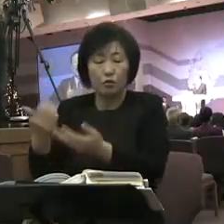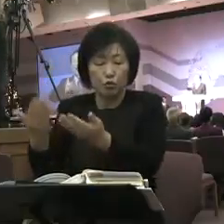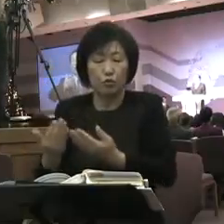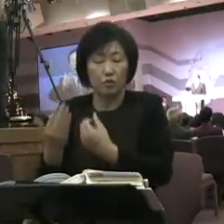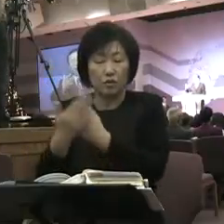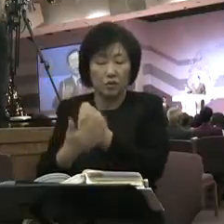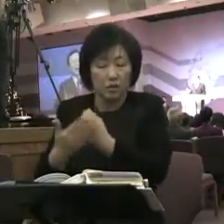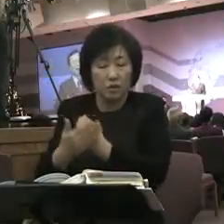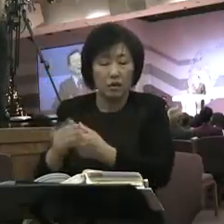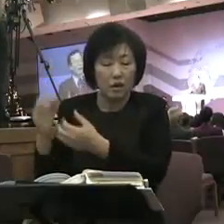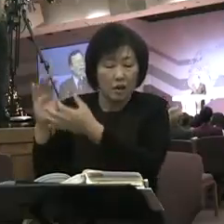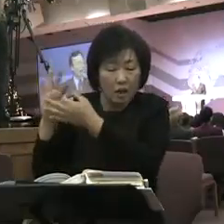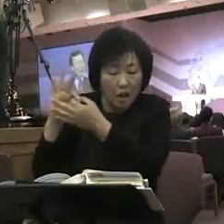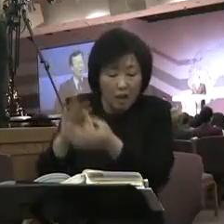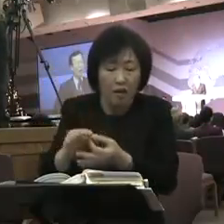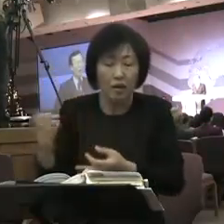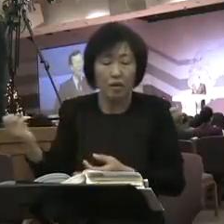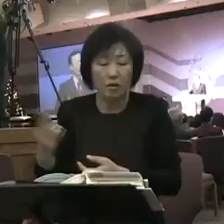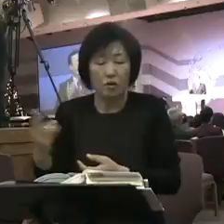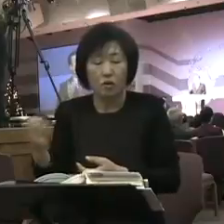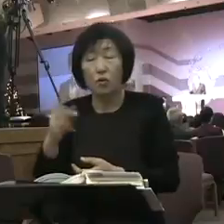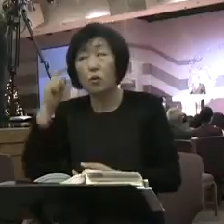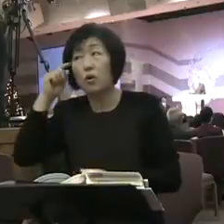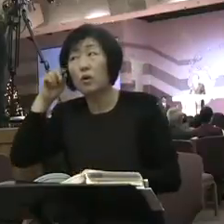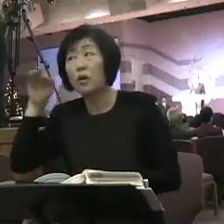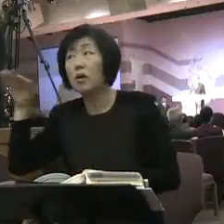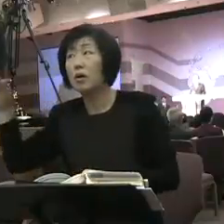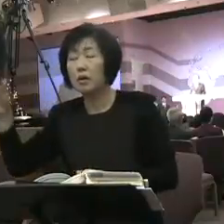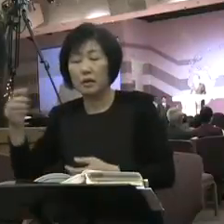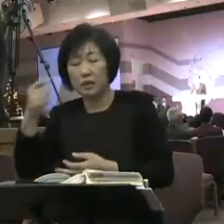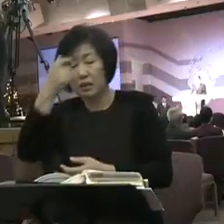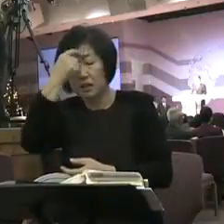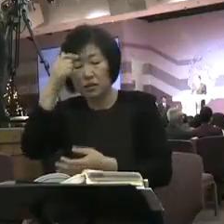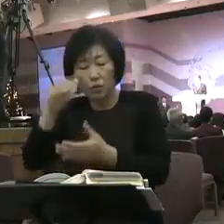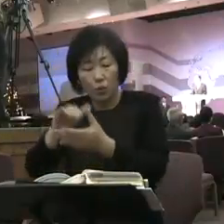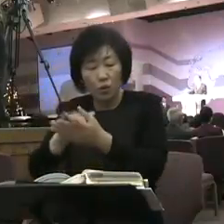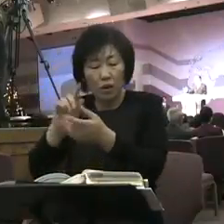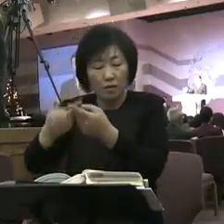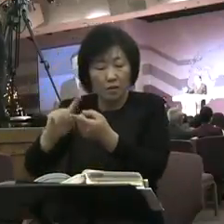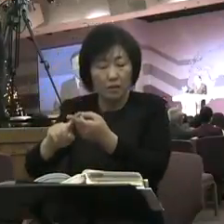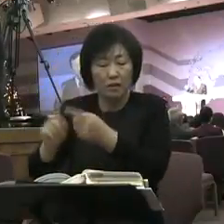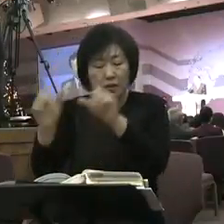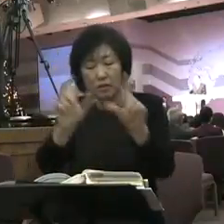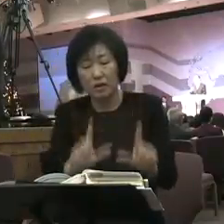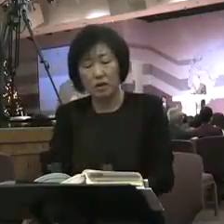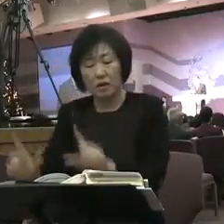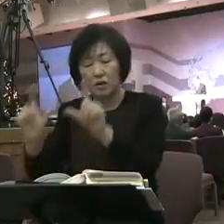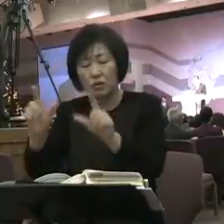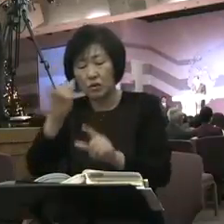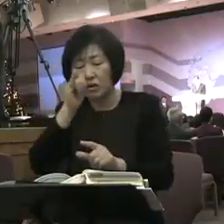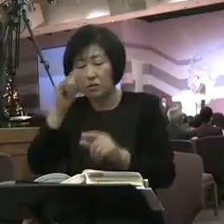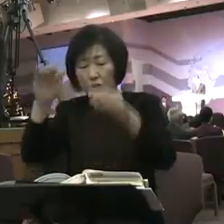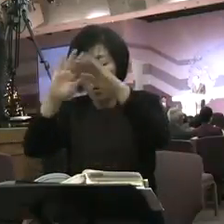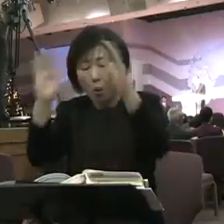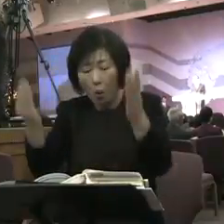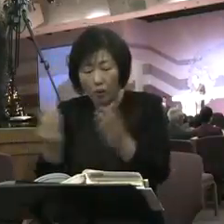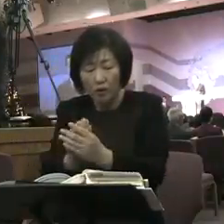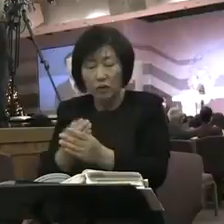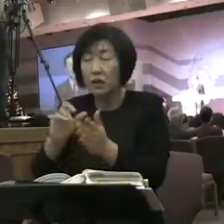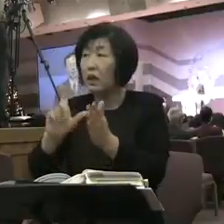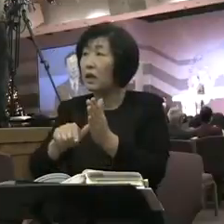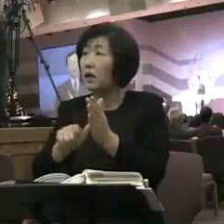계속 우리가 되풀이하며 사모하며 기도에 합당한 삶을 살 수 있는 그러한 모든 계기가 되었으면